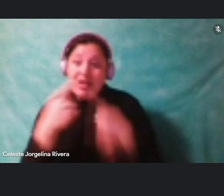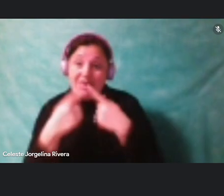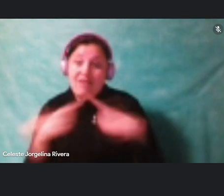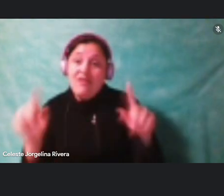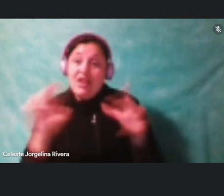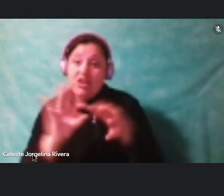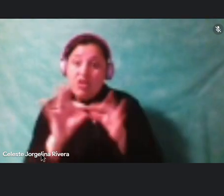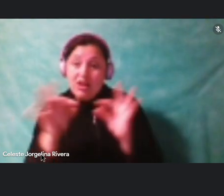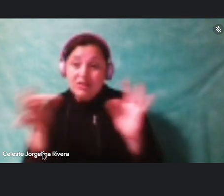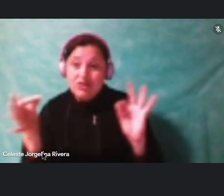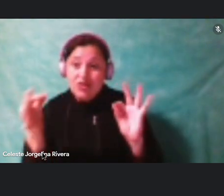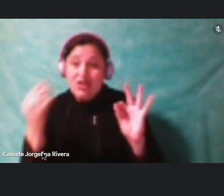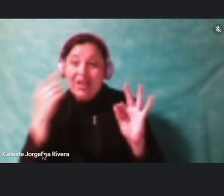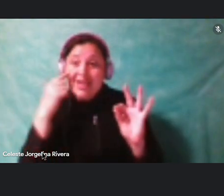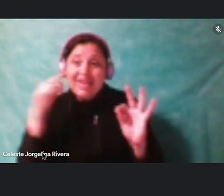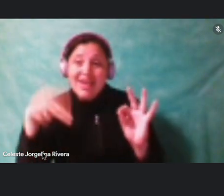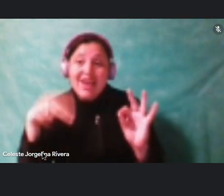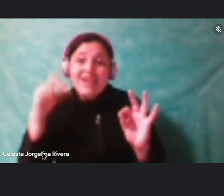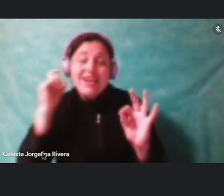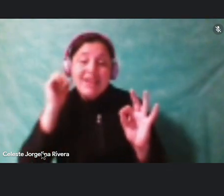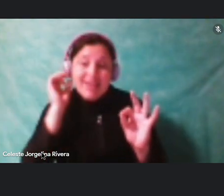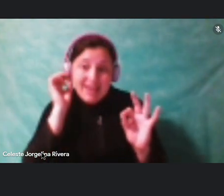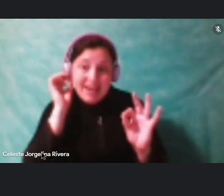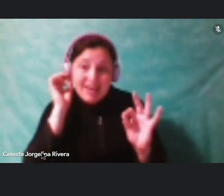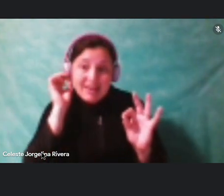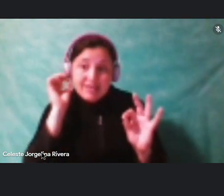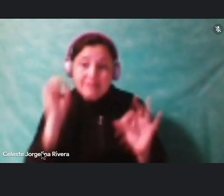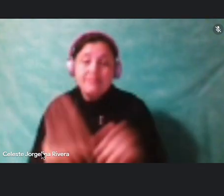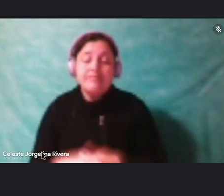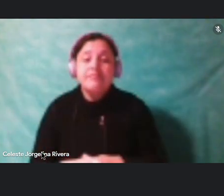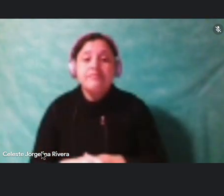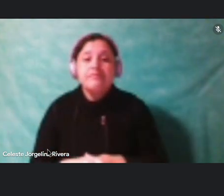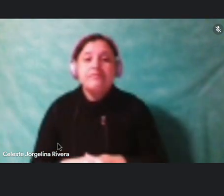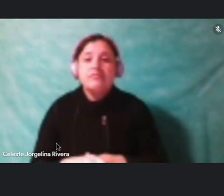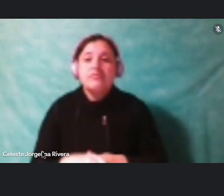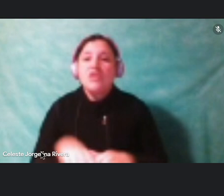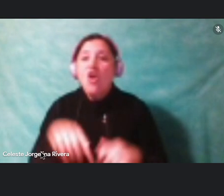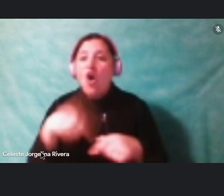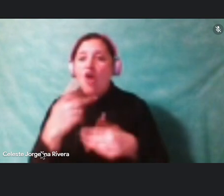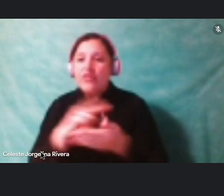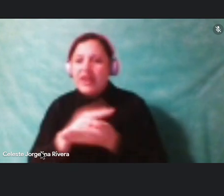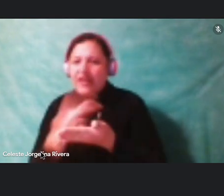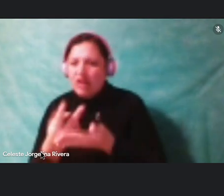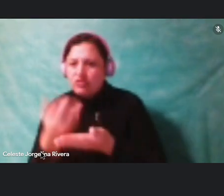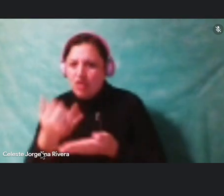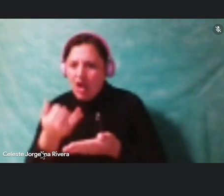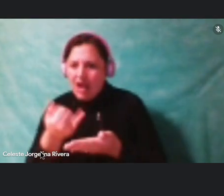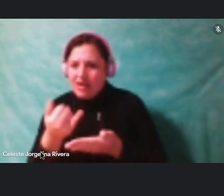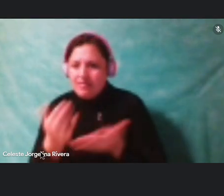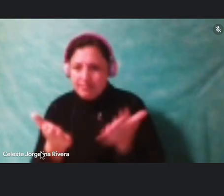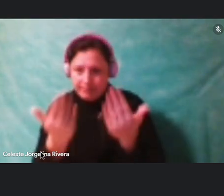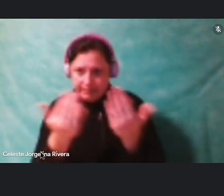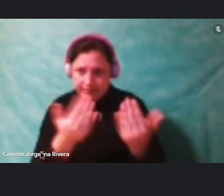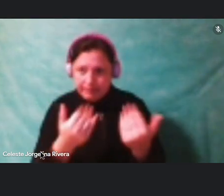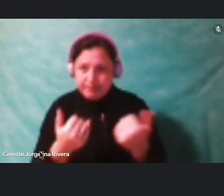desatender. Bien. ¿Qué otra traducción tenían? A ver, ¿qué otra traducción posible?